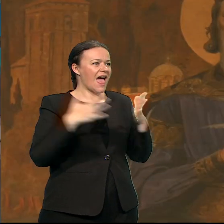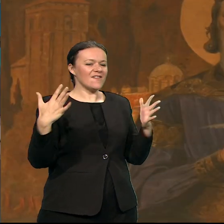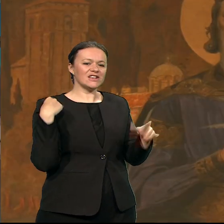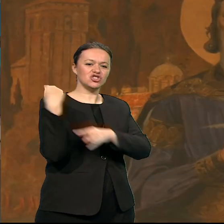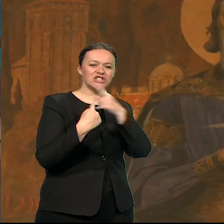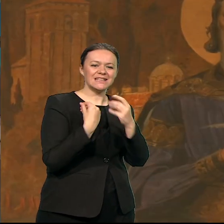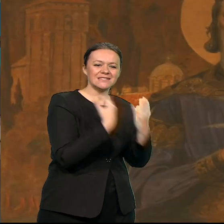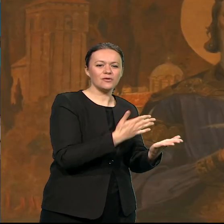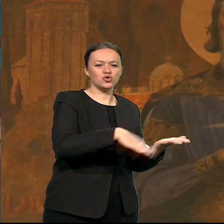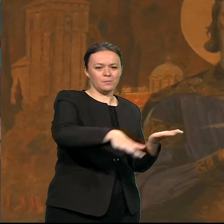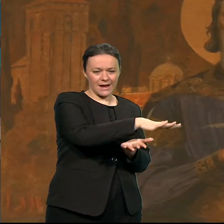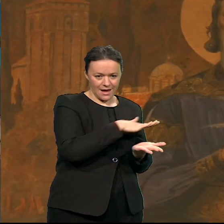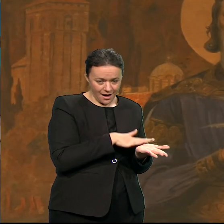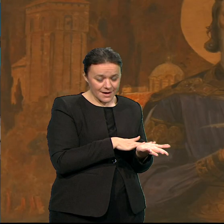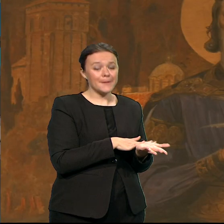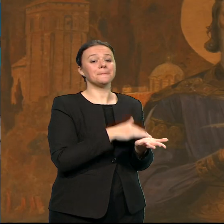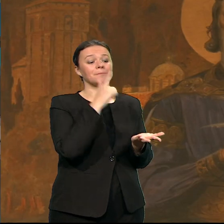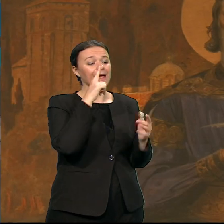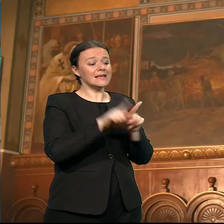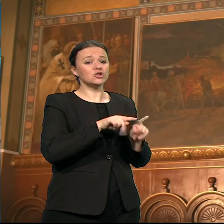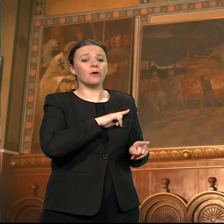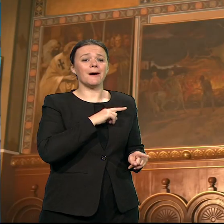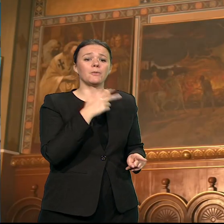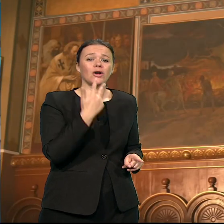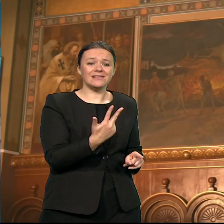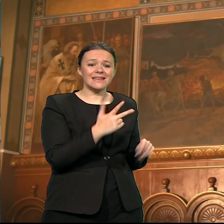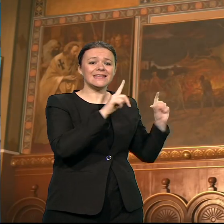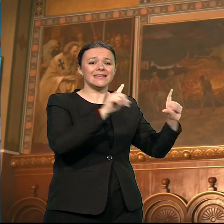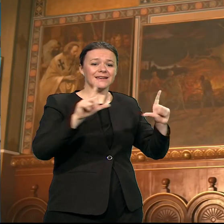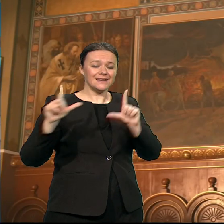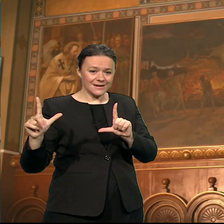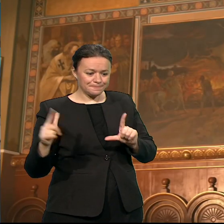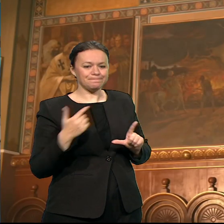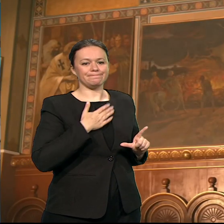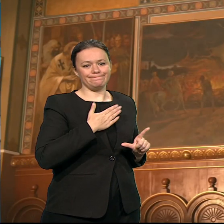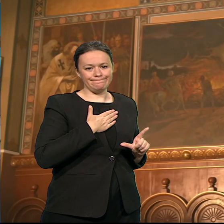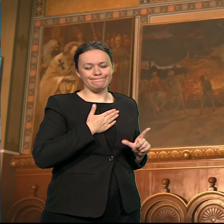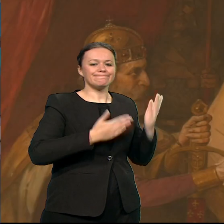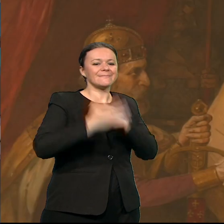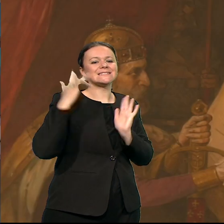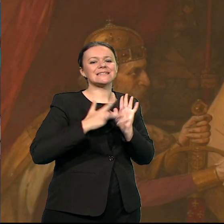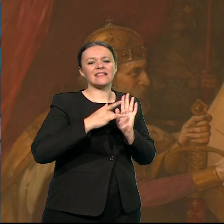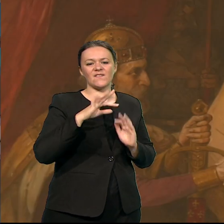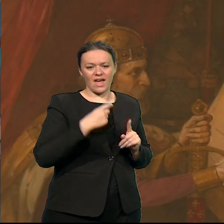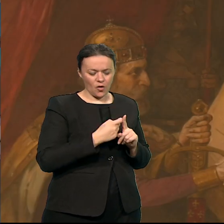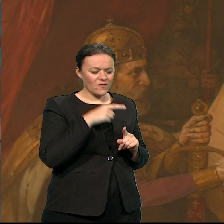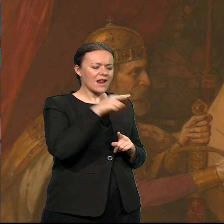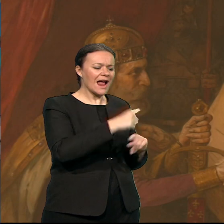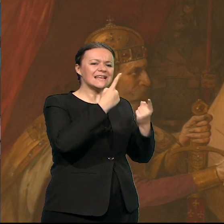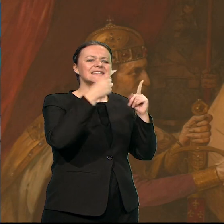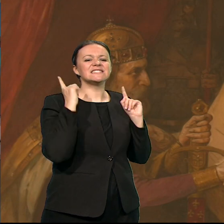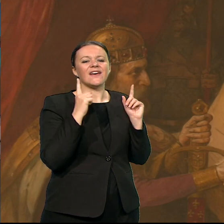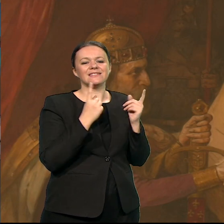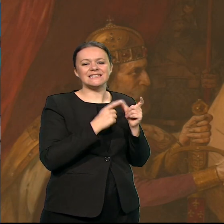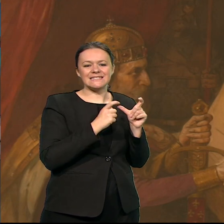našem rodu. Pored toga imamo i tri scene iz srpske nacionalne srednjovekovne istorije. To je jedan svetosavski